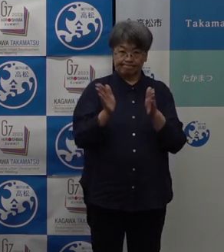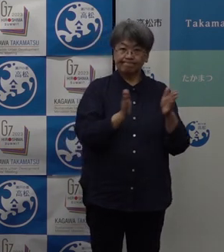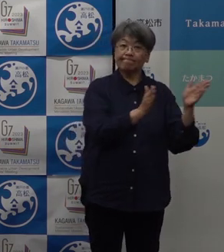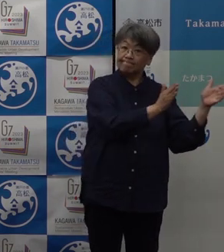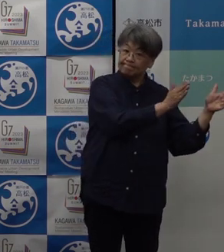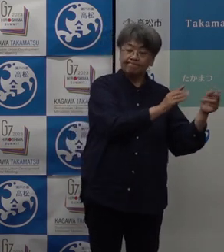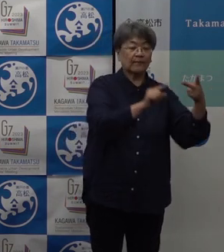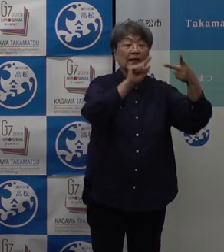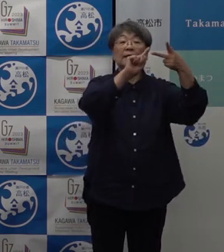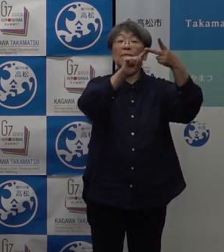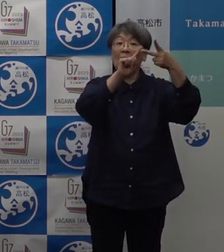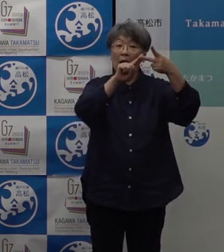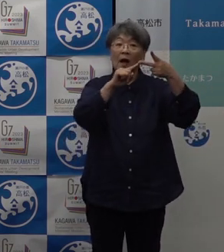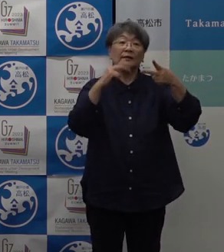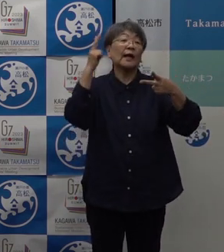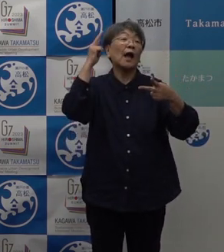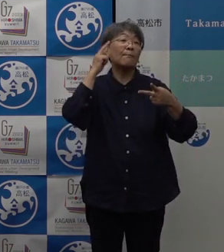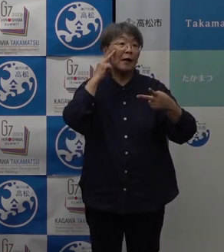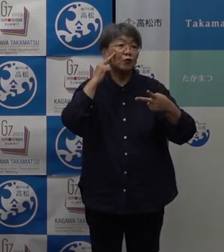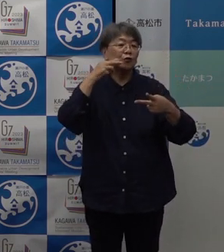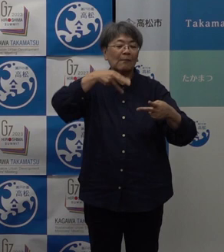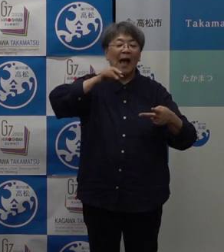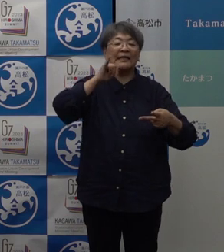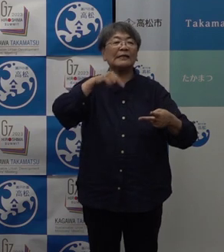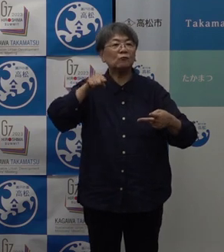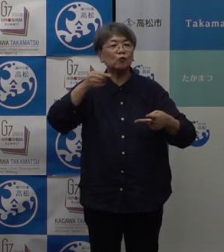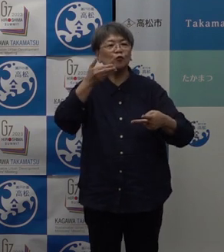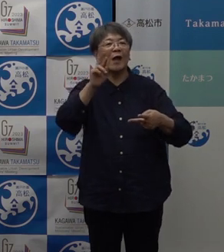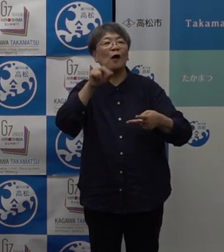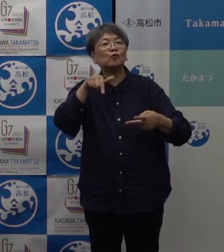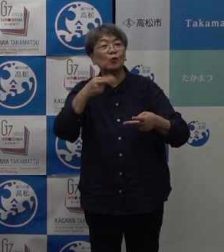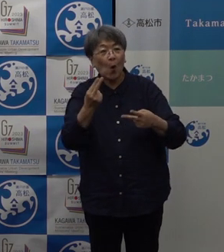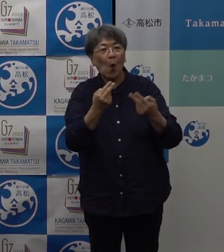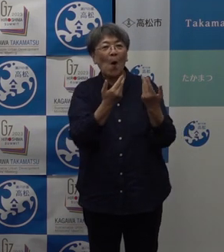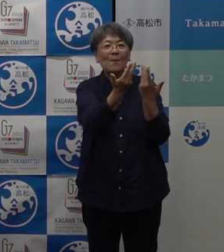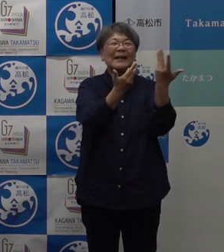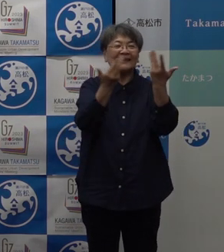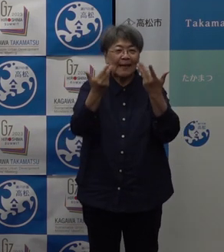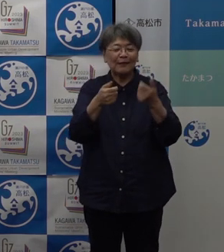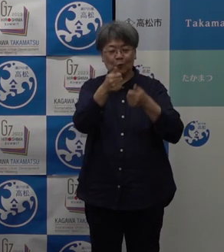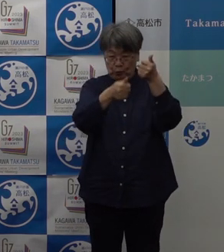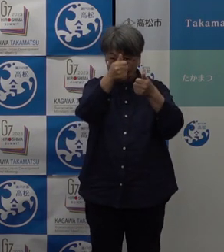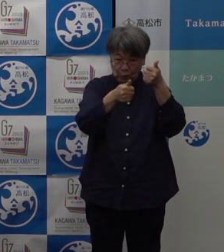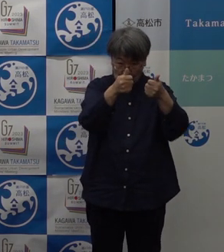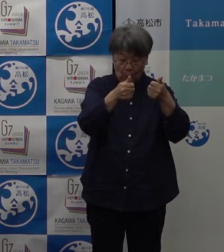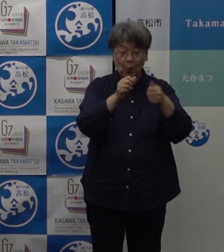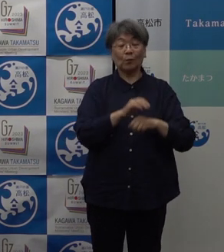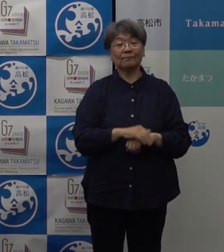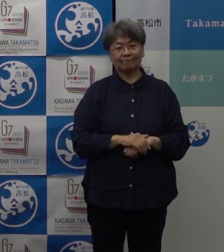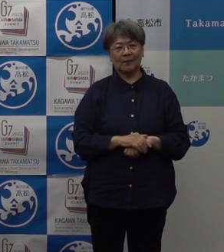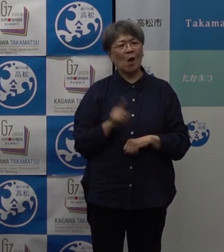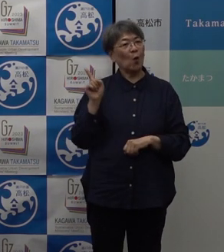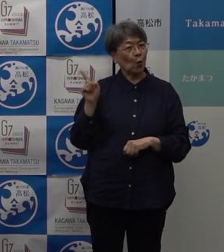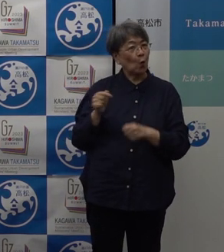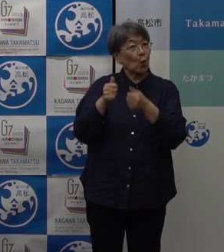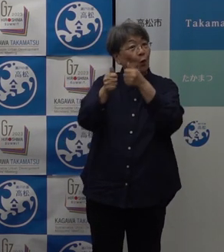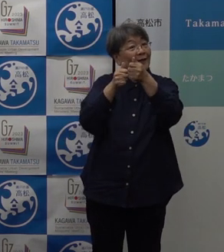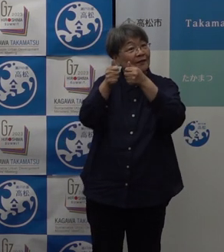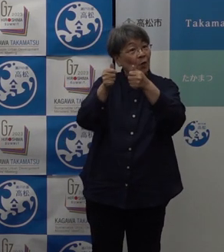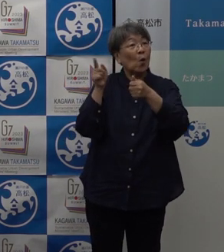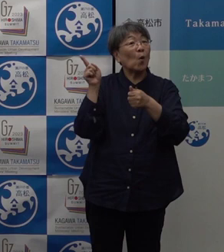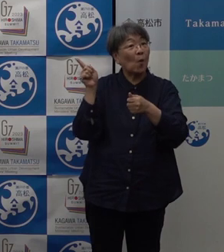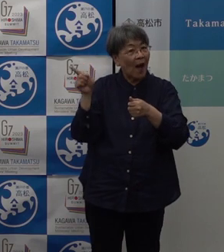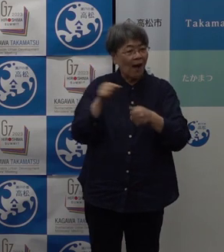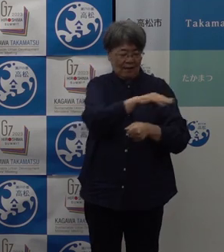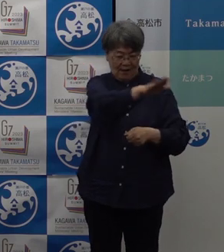続きまして、高松マインクラフト街並みデザインコンテストの開催についてでございます。このコンテストは、